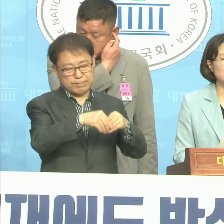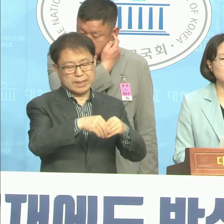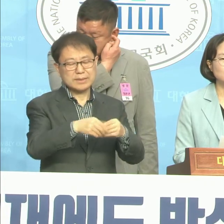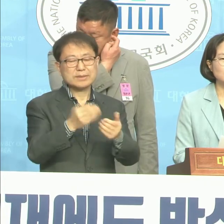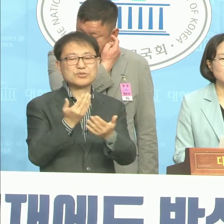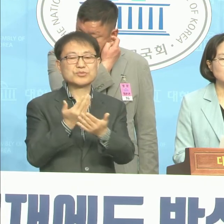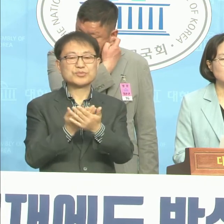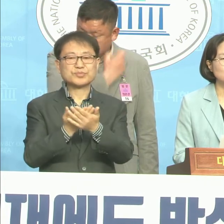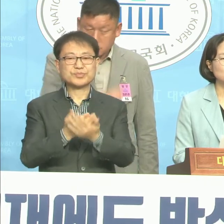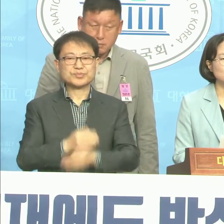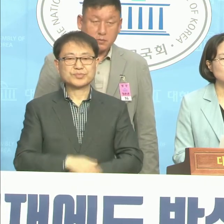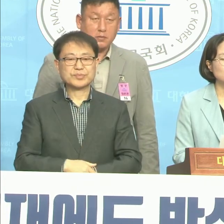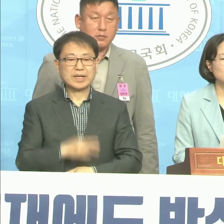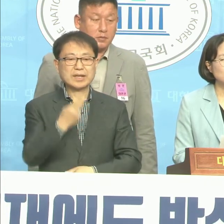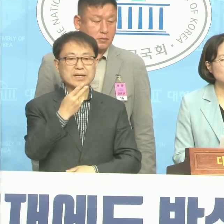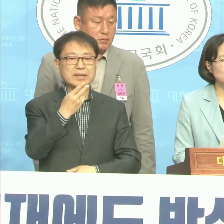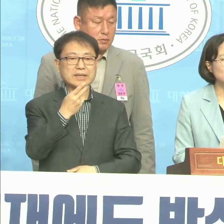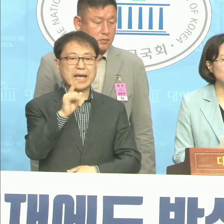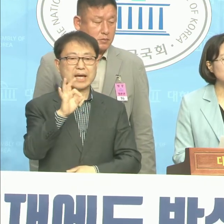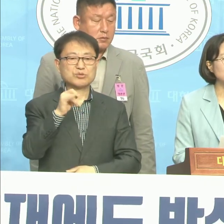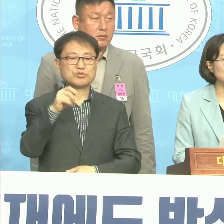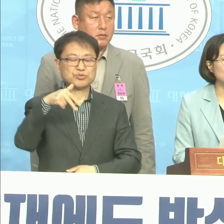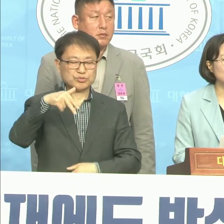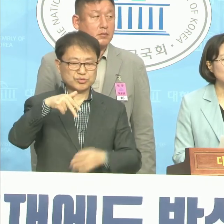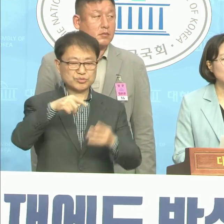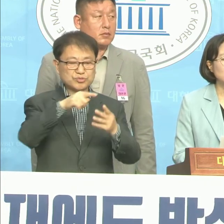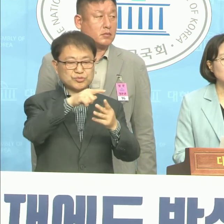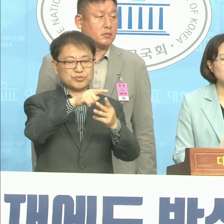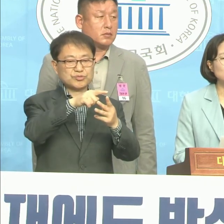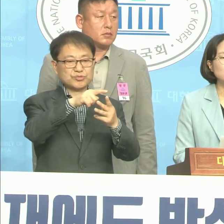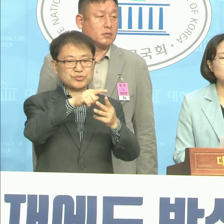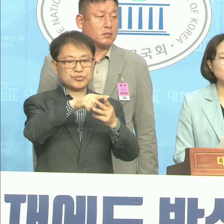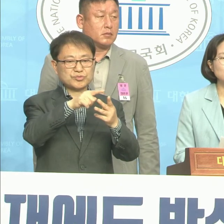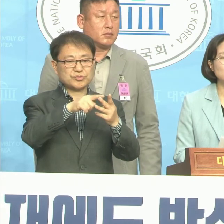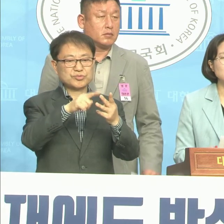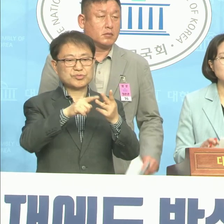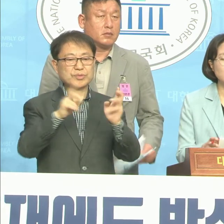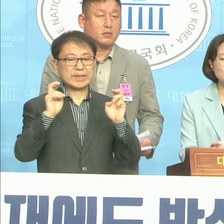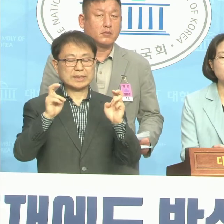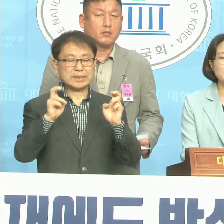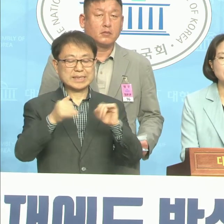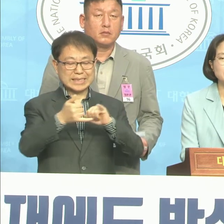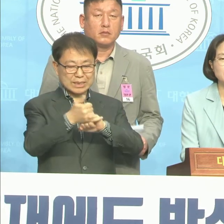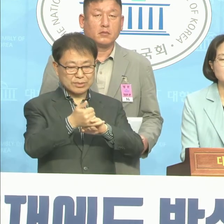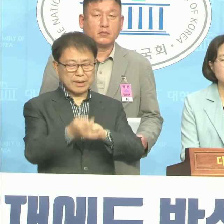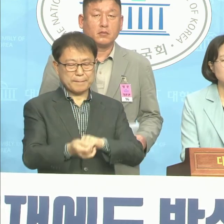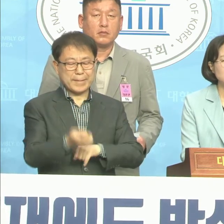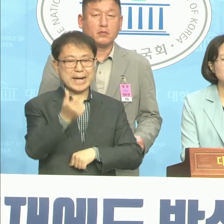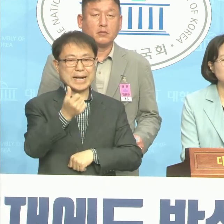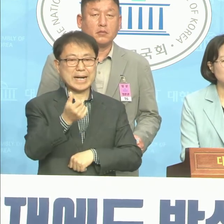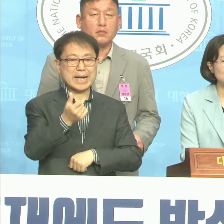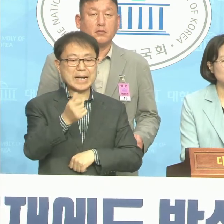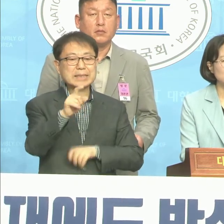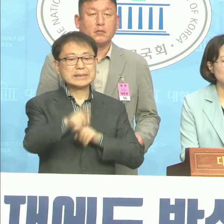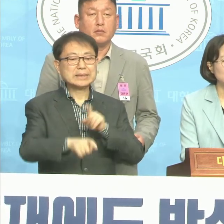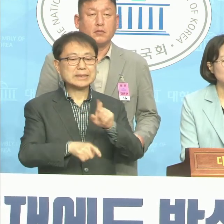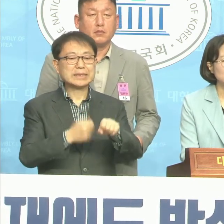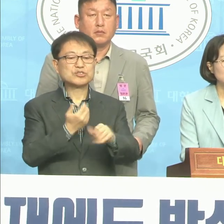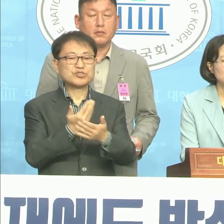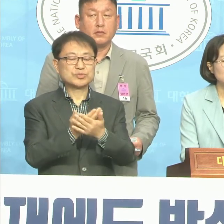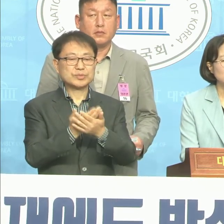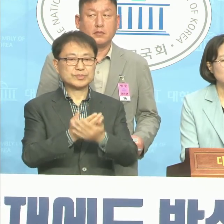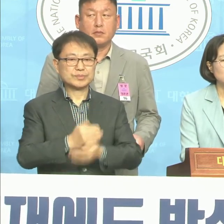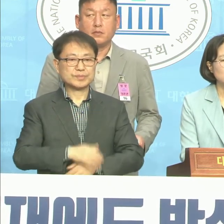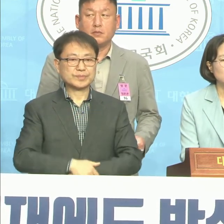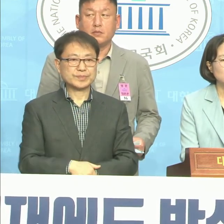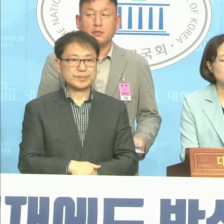부탁드리겠습니다 대구 주소 어 조선 3사 도 약속했던 부분들을 하루빨리 이행을 해주십시오